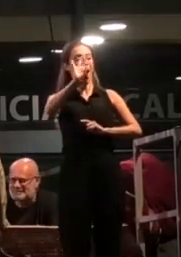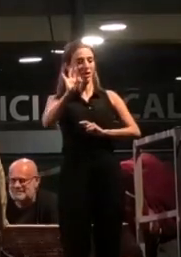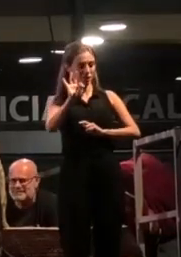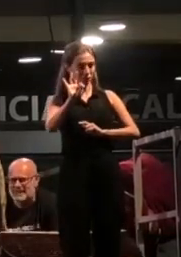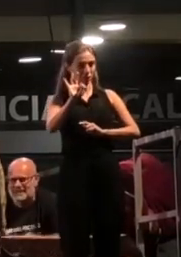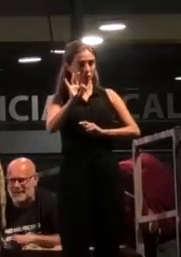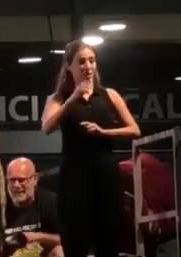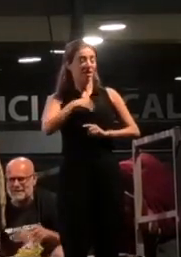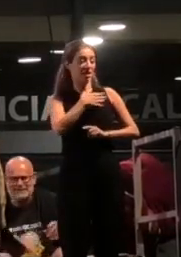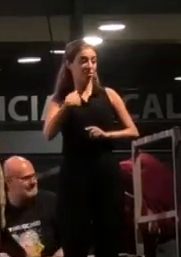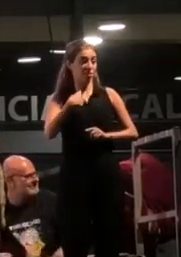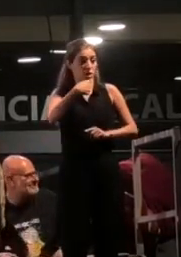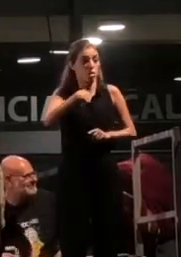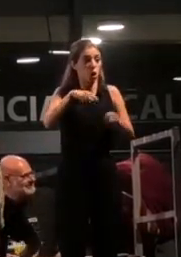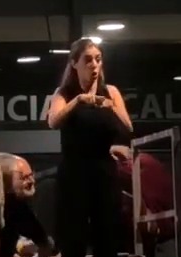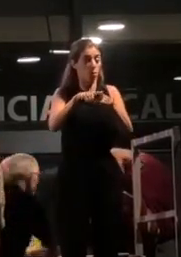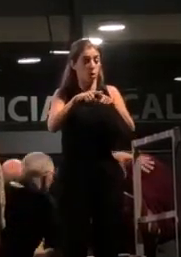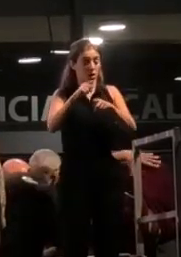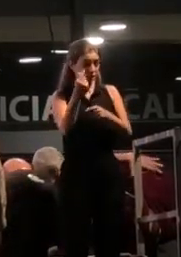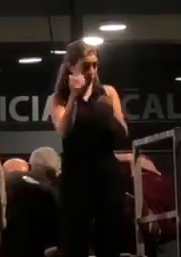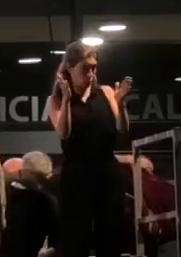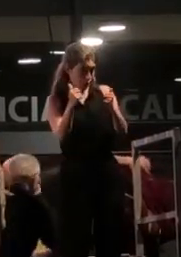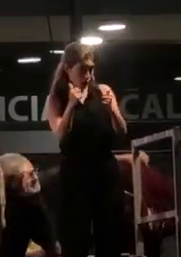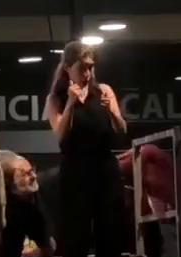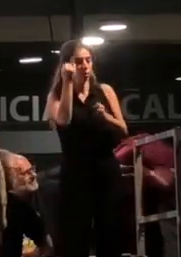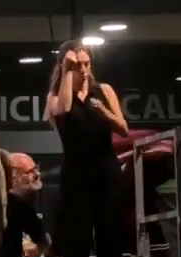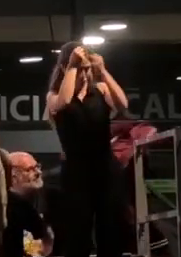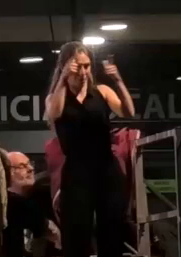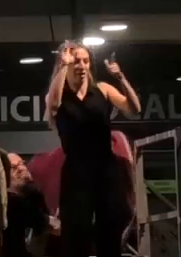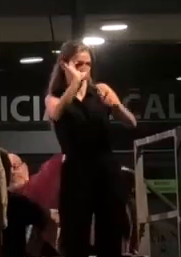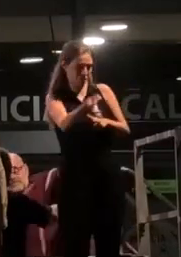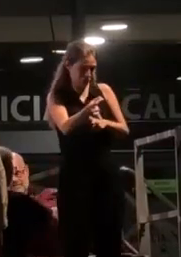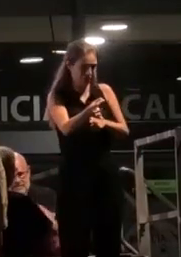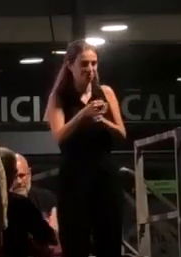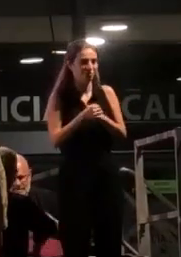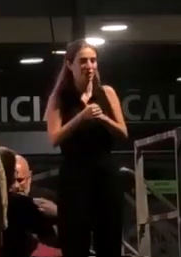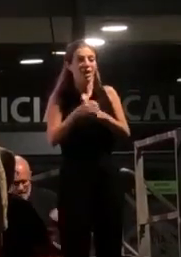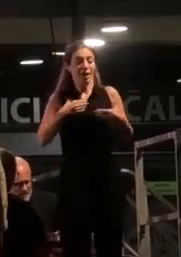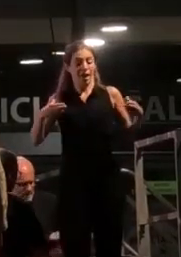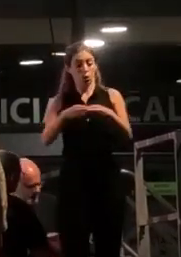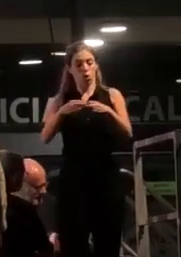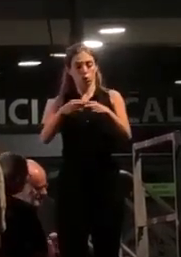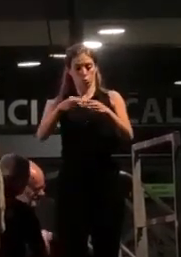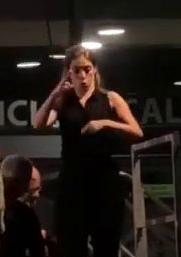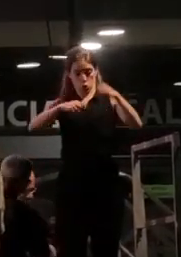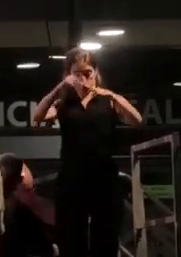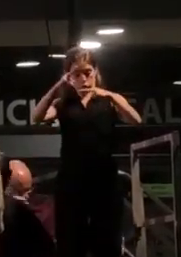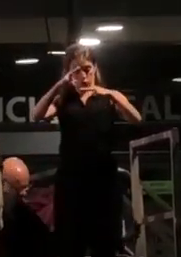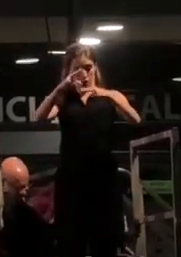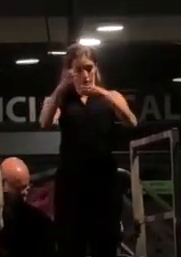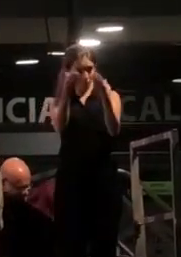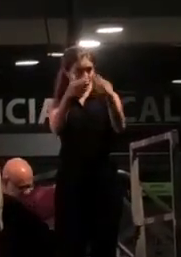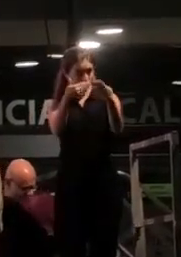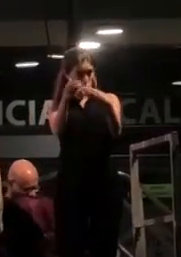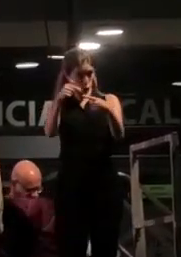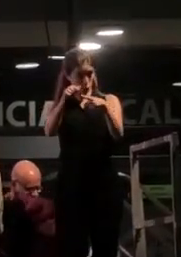l'exemple que quan no hi ha recursos hi ha imaginació. La colla va autofabricar-me com a bèstia de foc